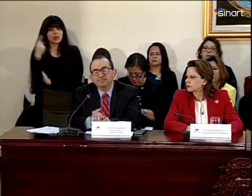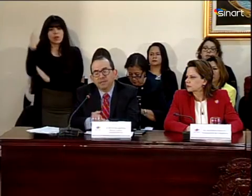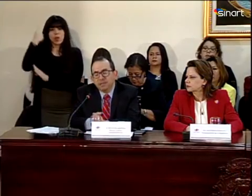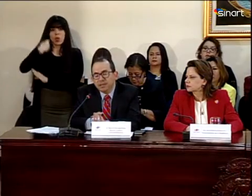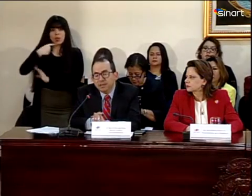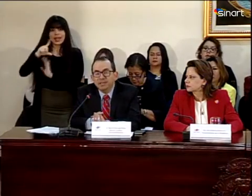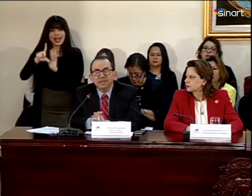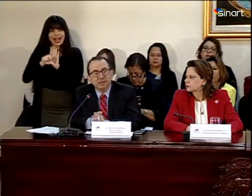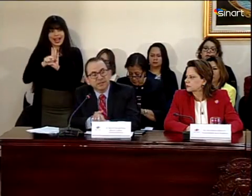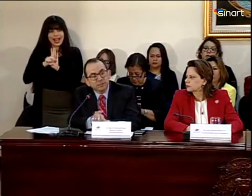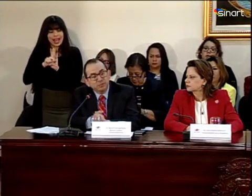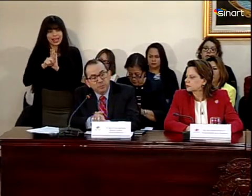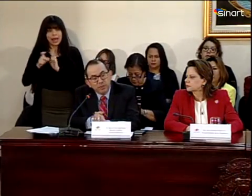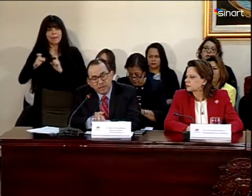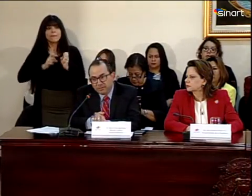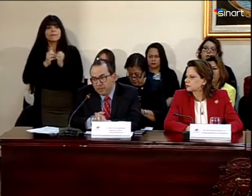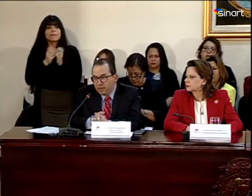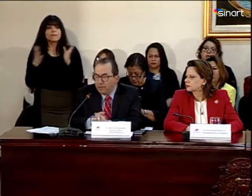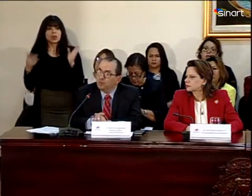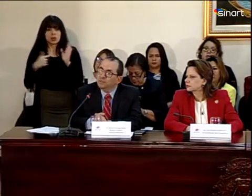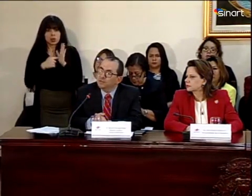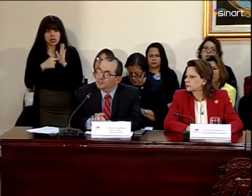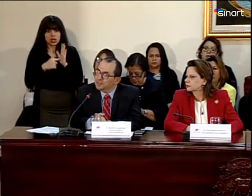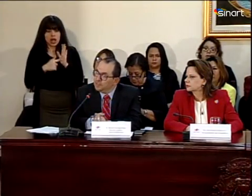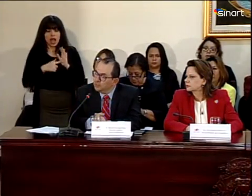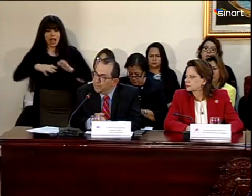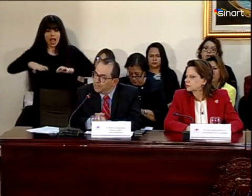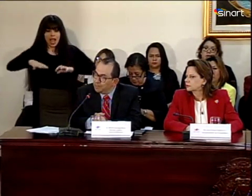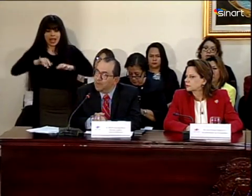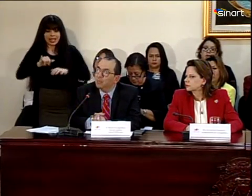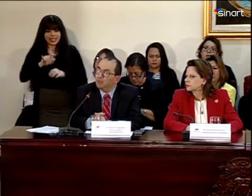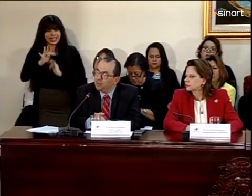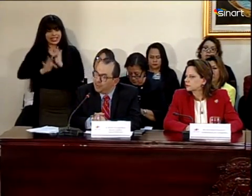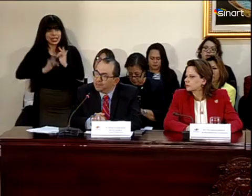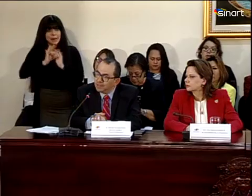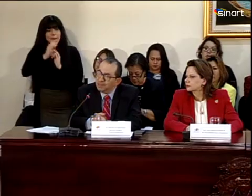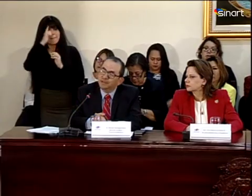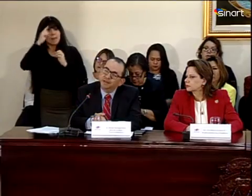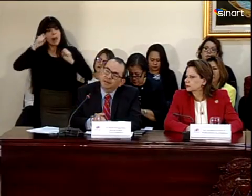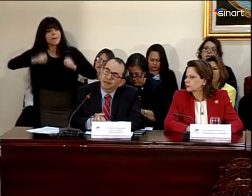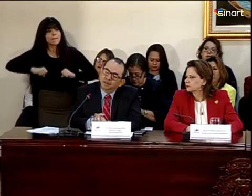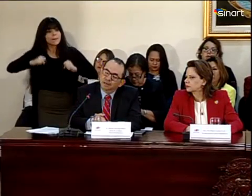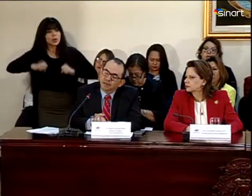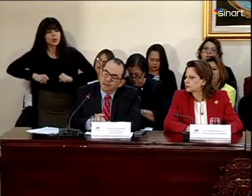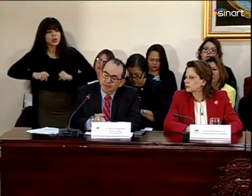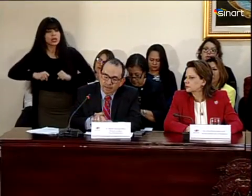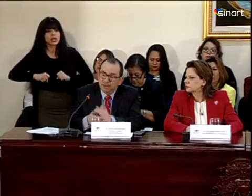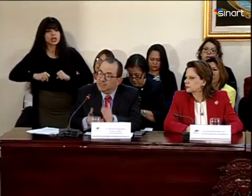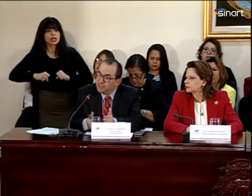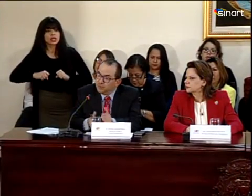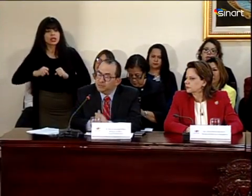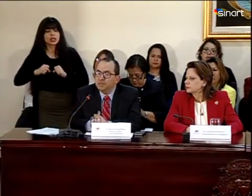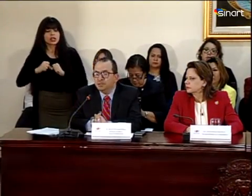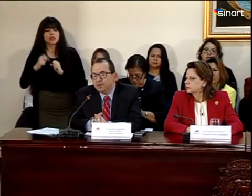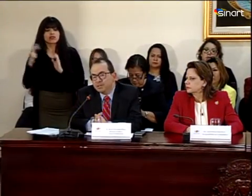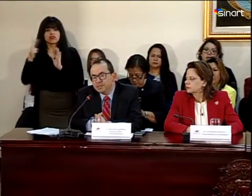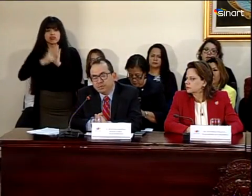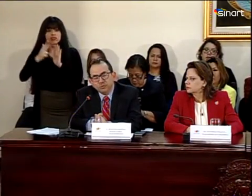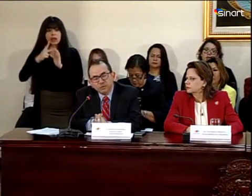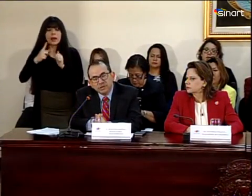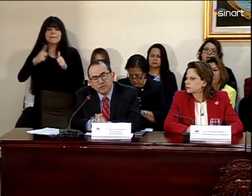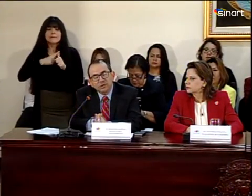Ley General de la Administración Pública. Los actos de esta naturaleza, para poder ser emitidos, tienen